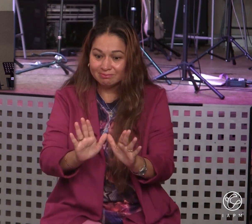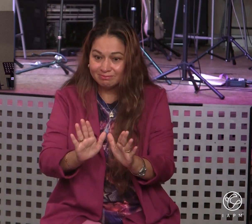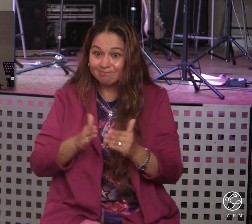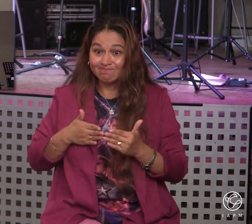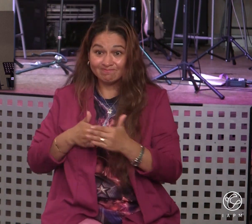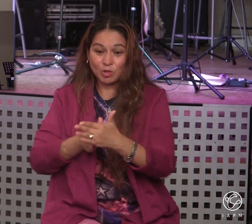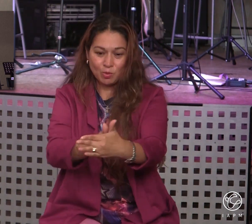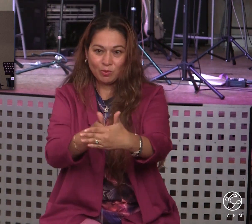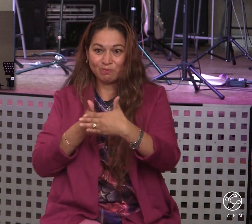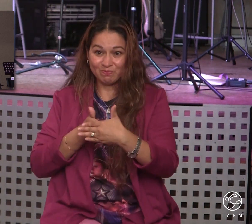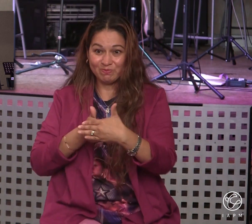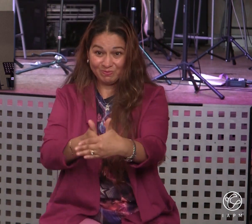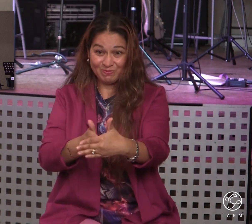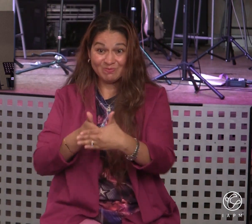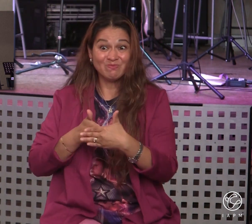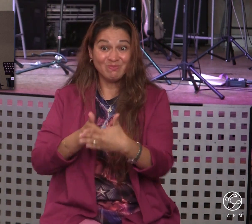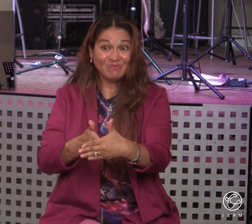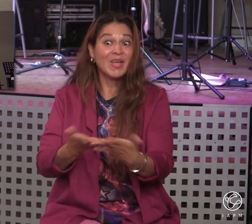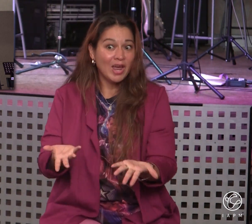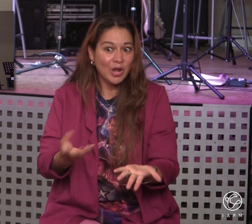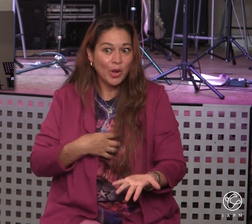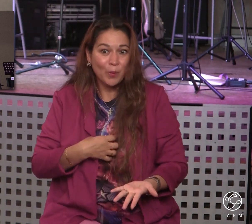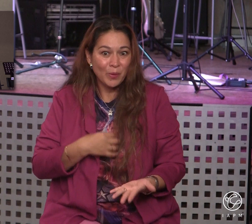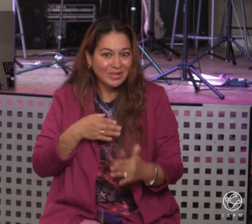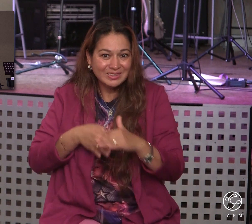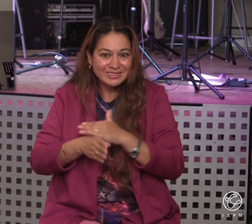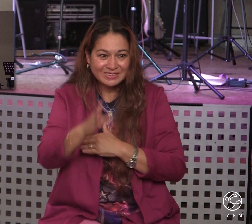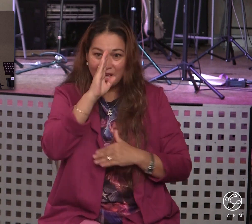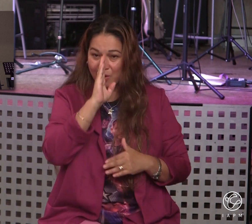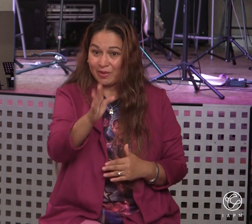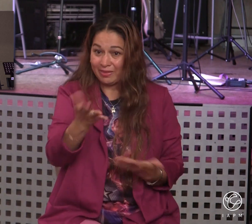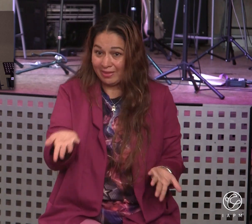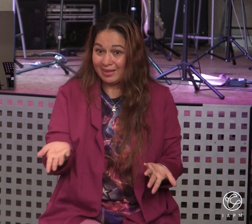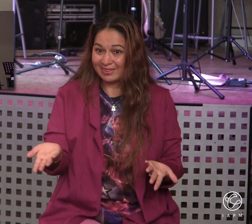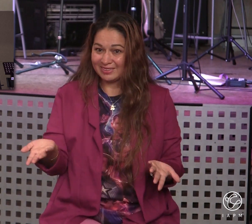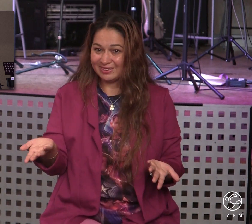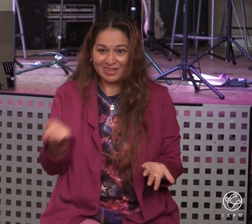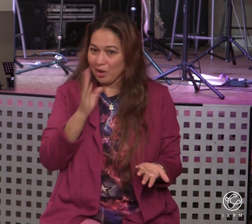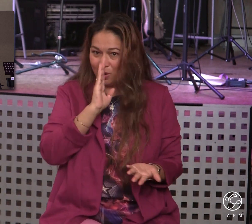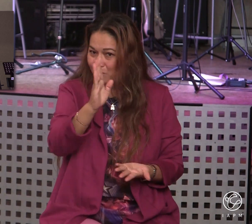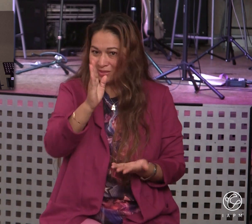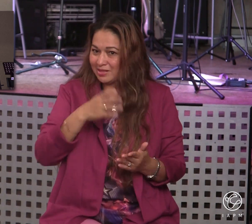ocurrido? Eso Jesucristo lo sabía,